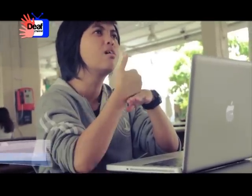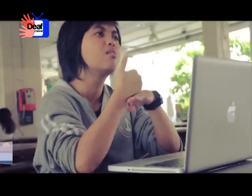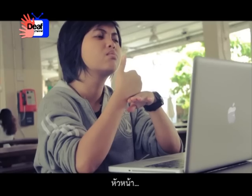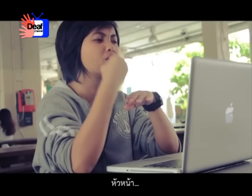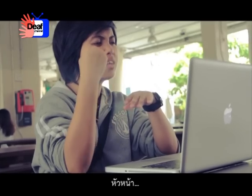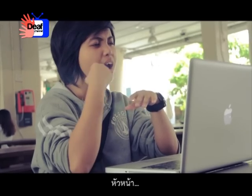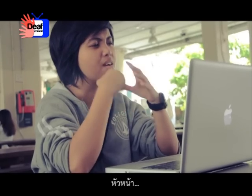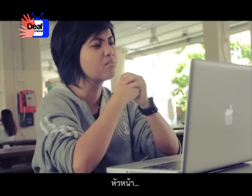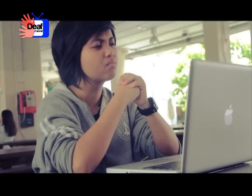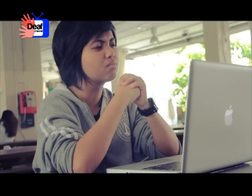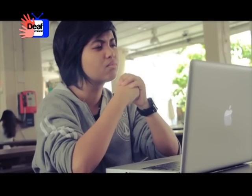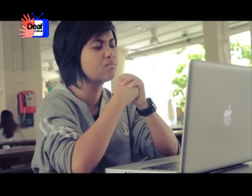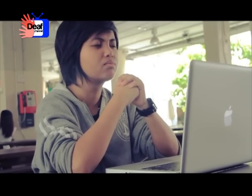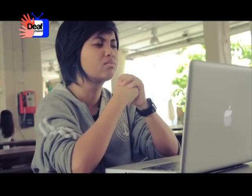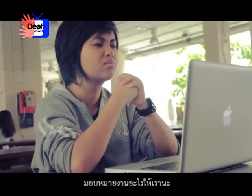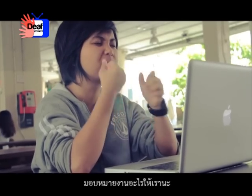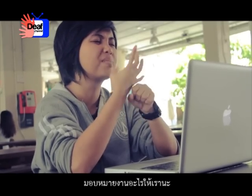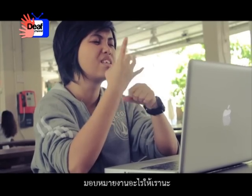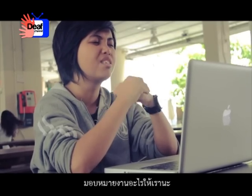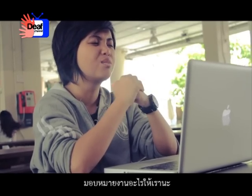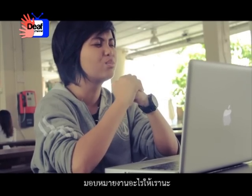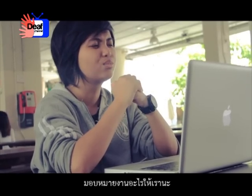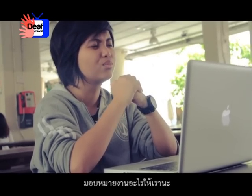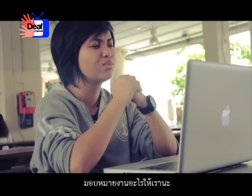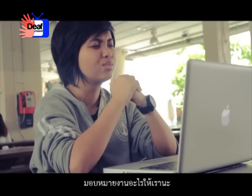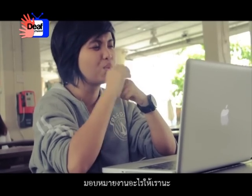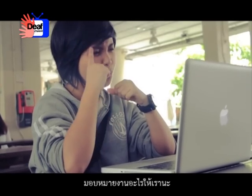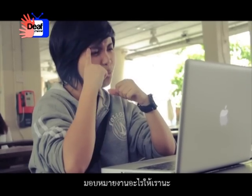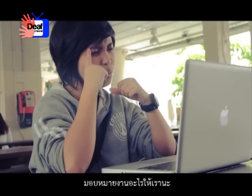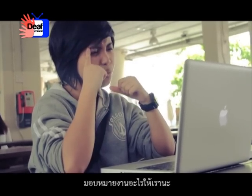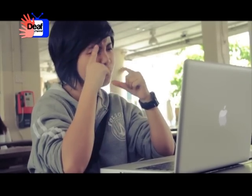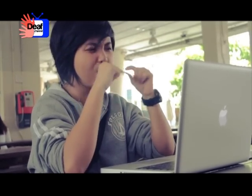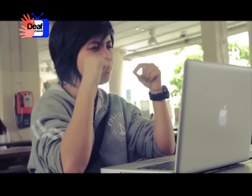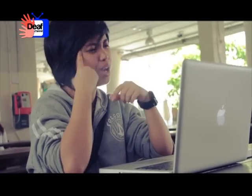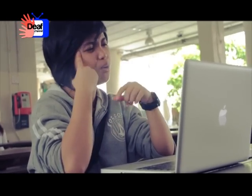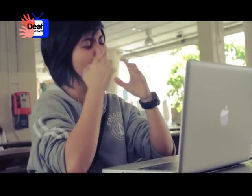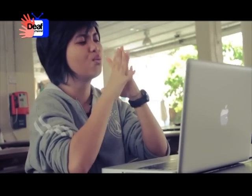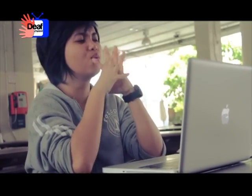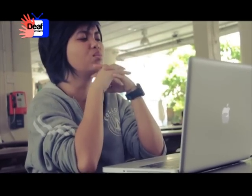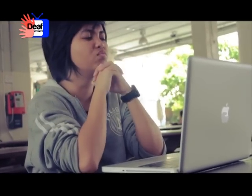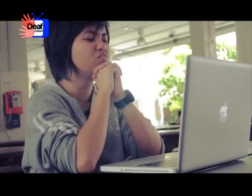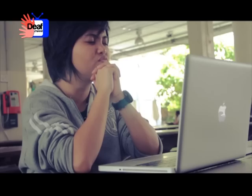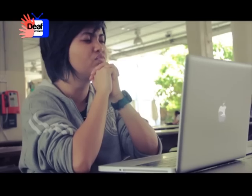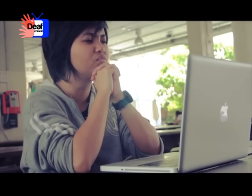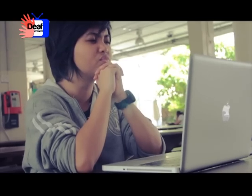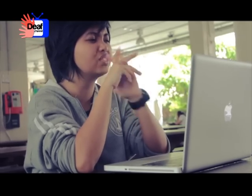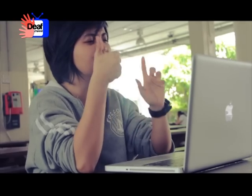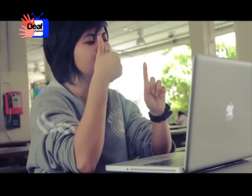ตุ่มนายมอบหมายงานอะไรให้กับเราเนี่ยไม่เข้าใจเลยจริงๆที่